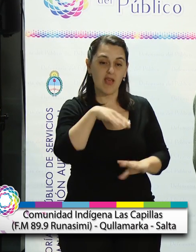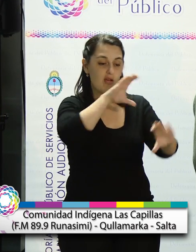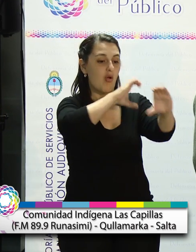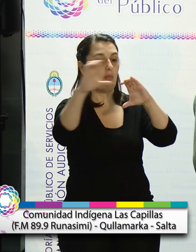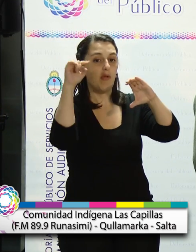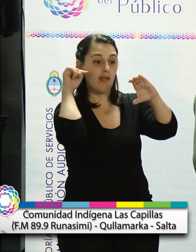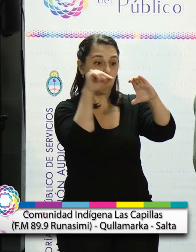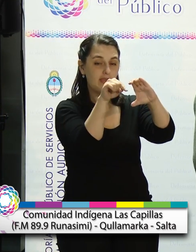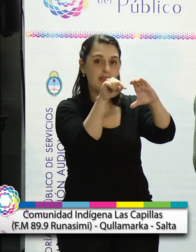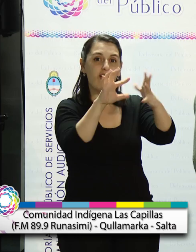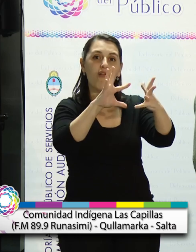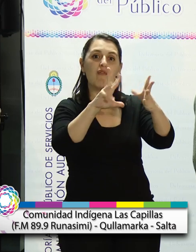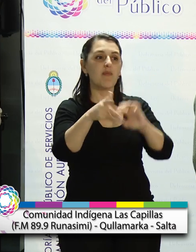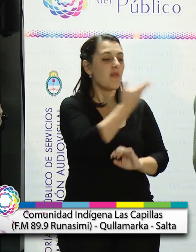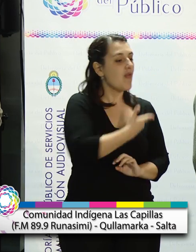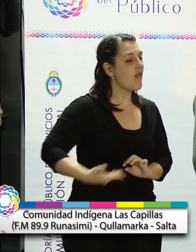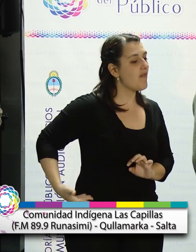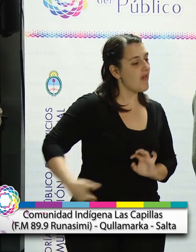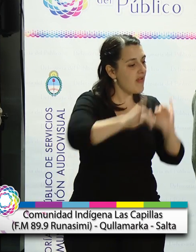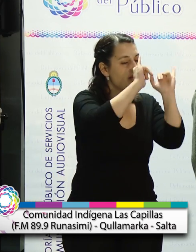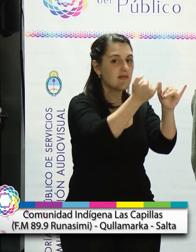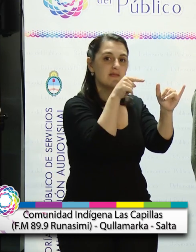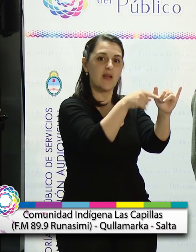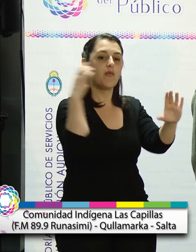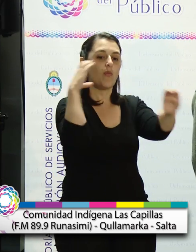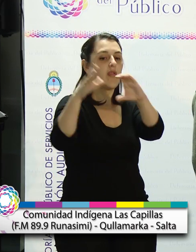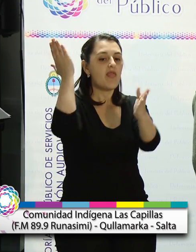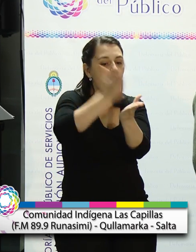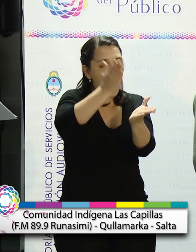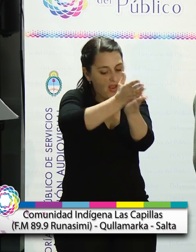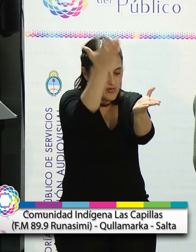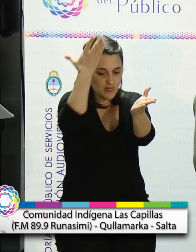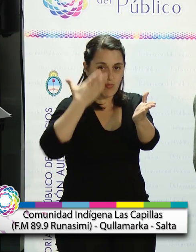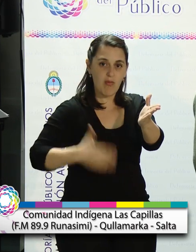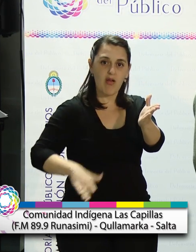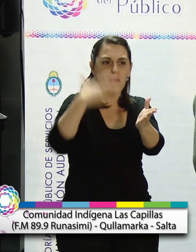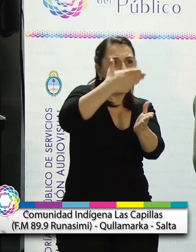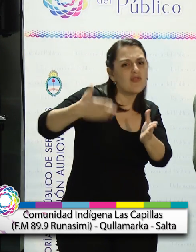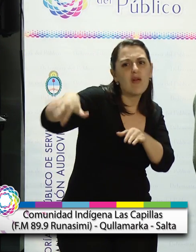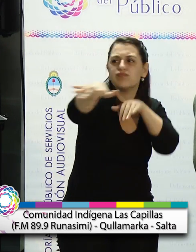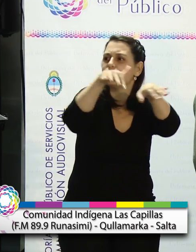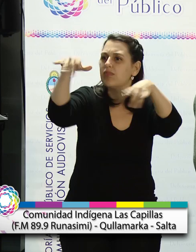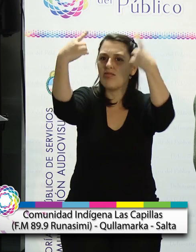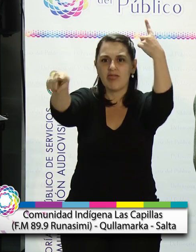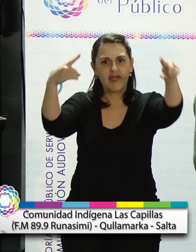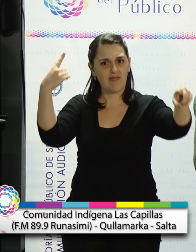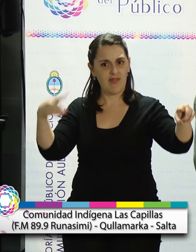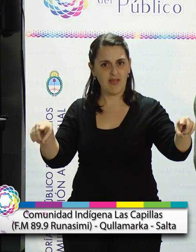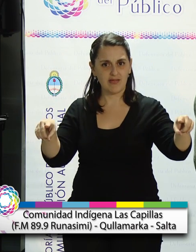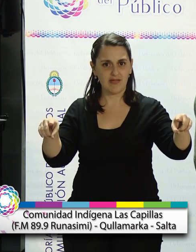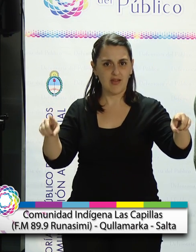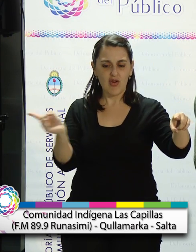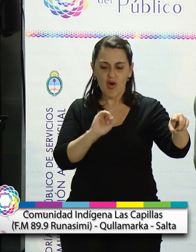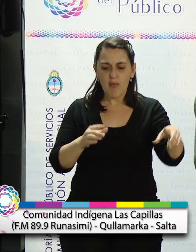sea reconocida por el gobierno como un derecho humano para todos los sectores y no como un medio